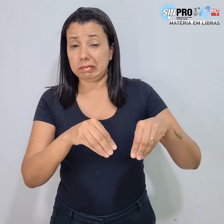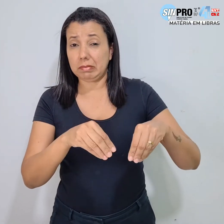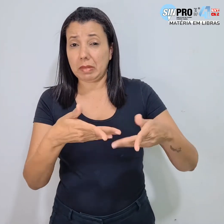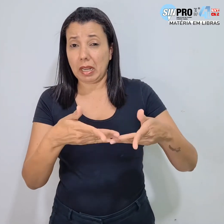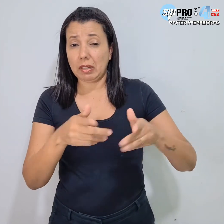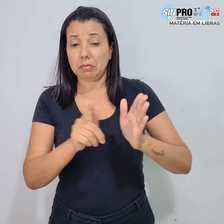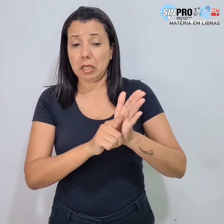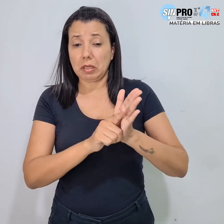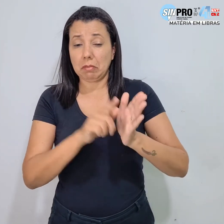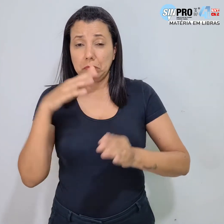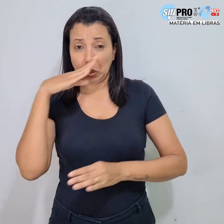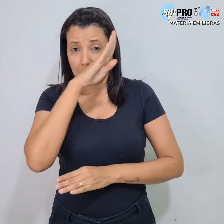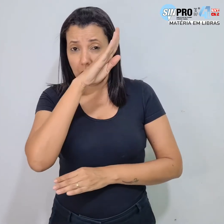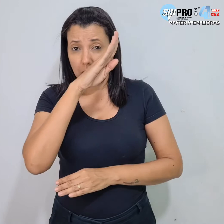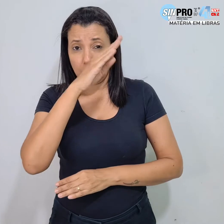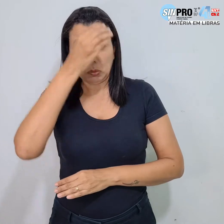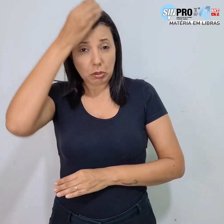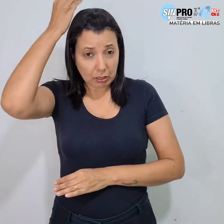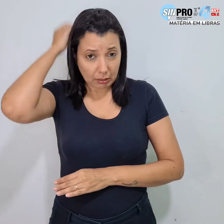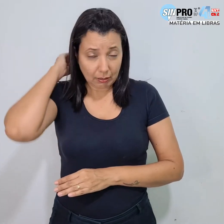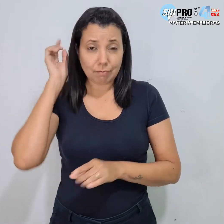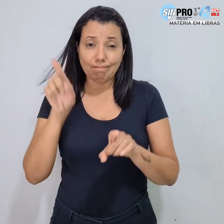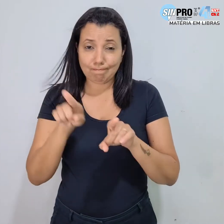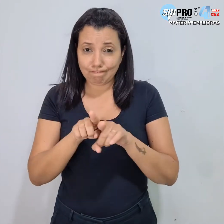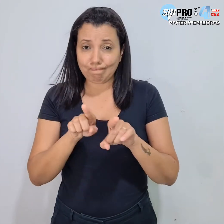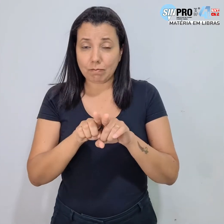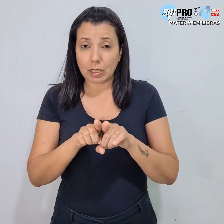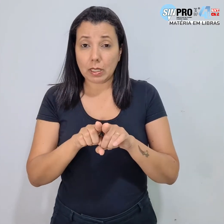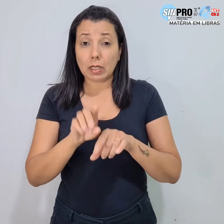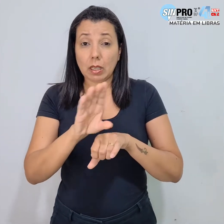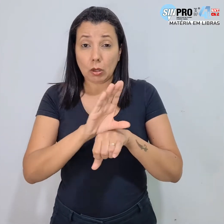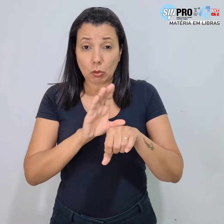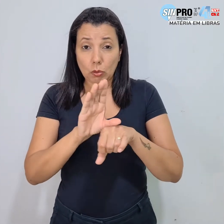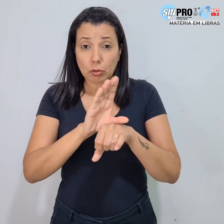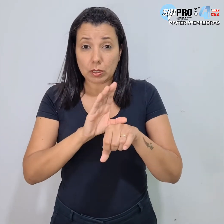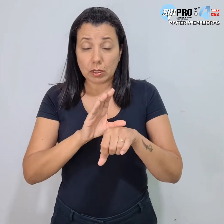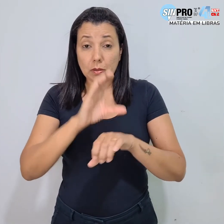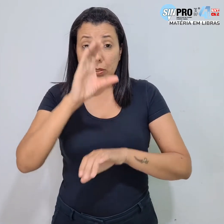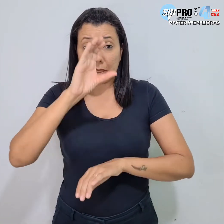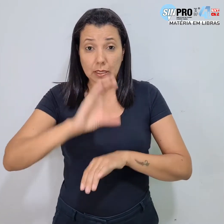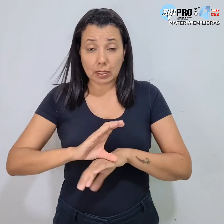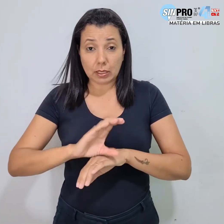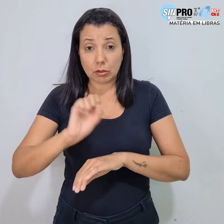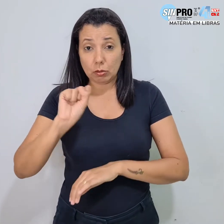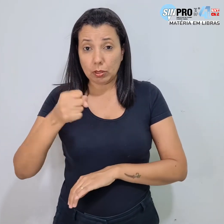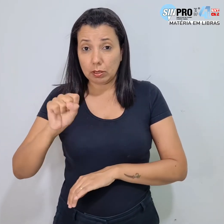gestão Bolsonaro-Guedes, no qual a Constituição Cidadã de